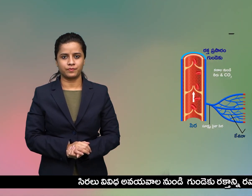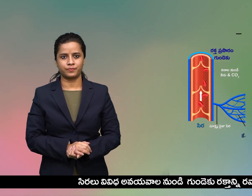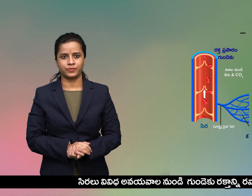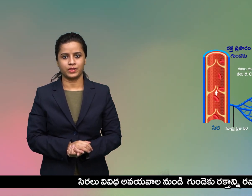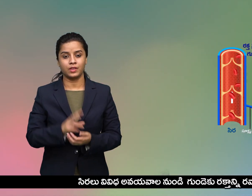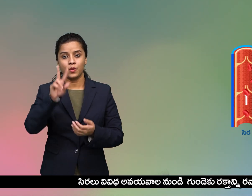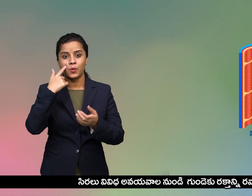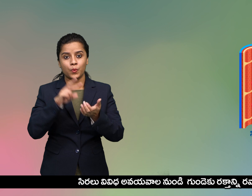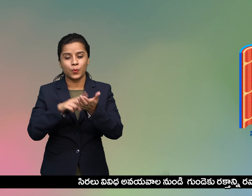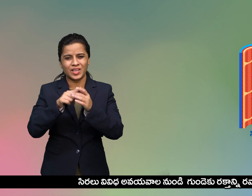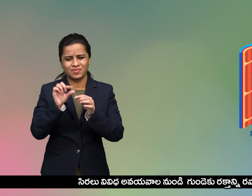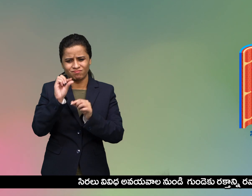సిరలు వివిధ అవయవాల నుండి